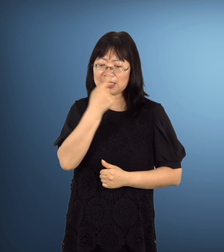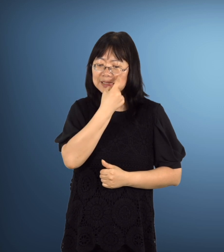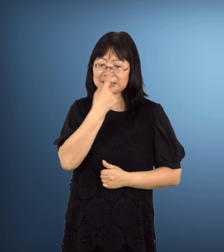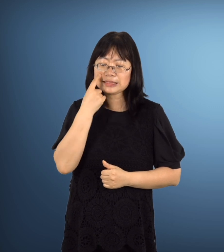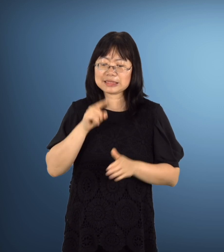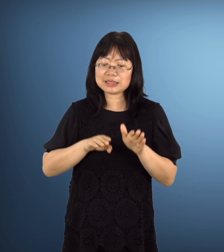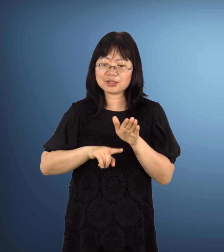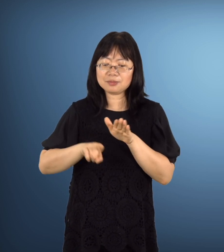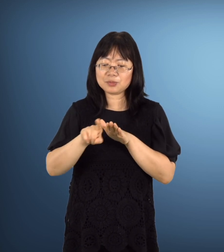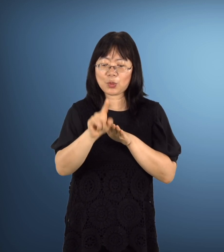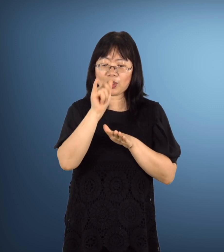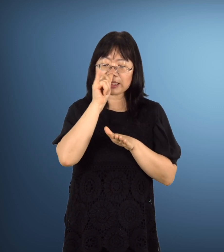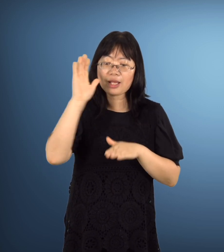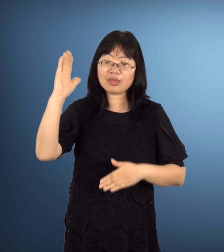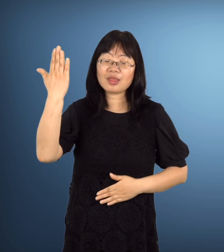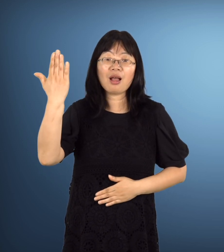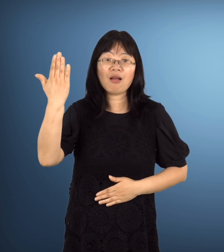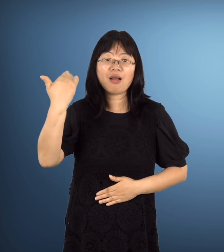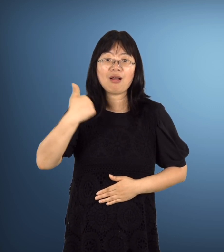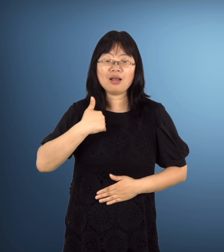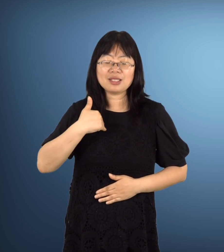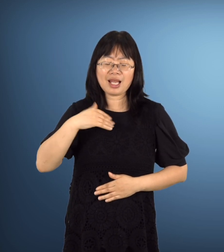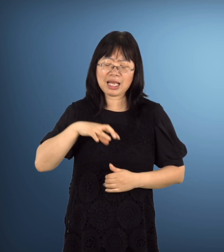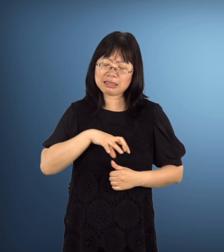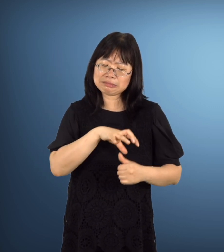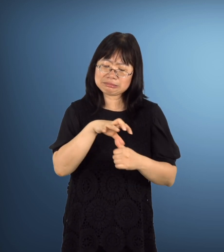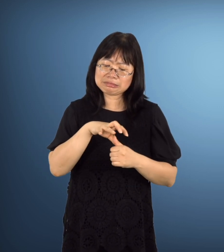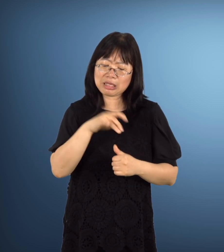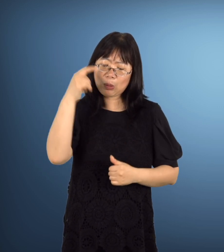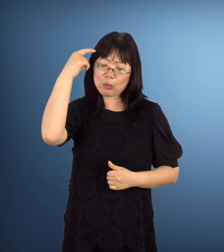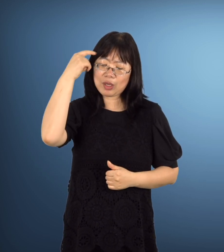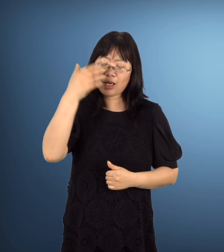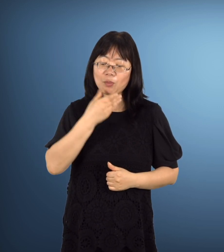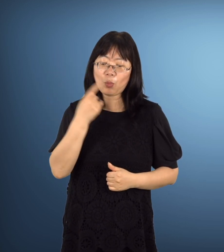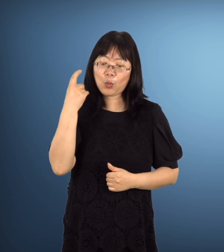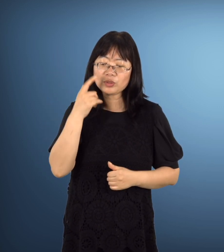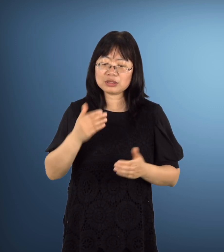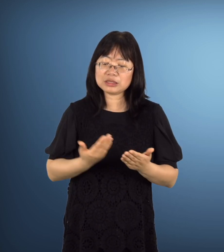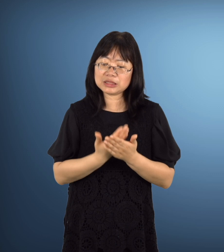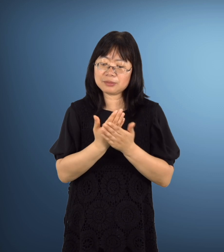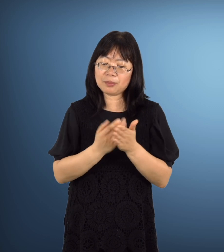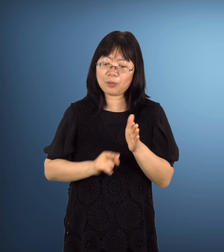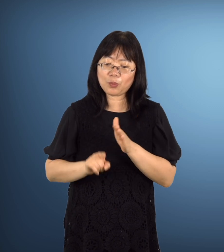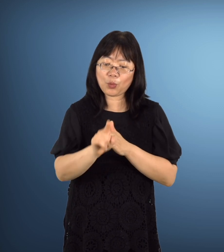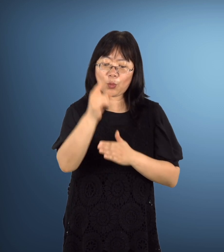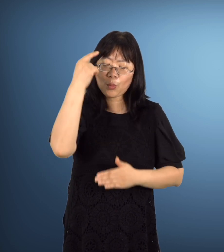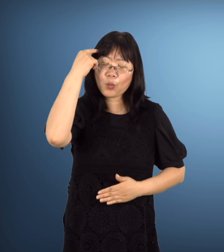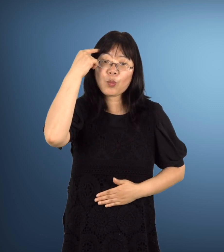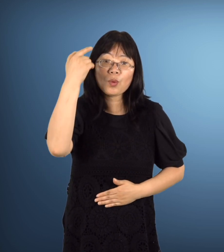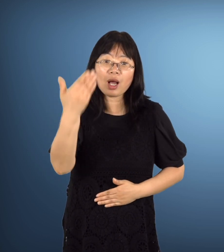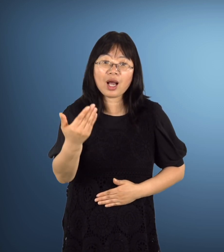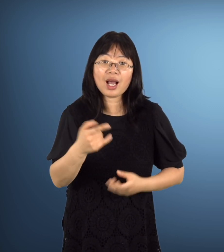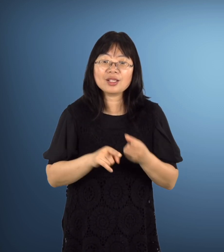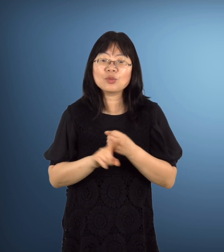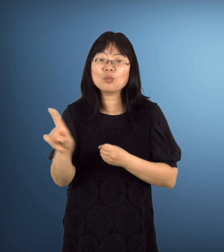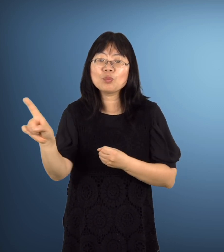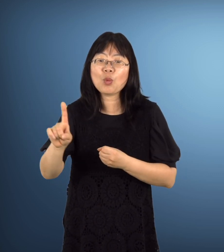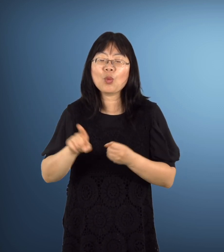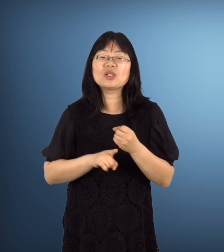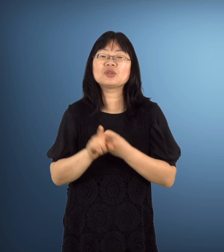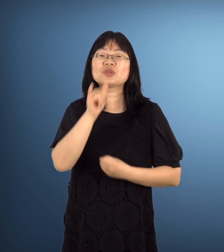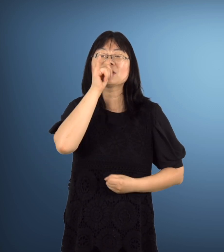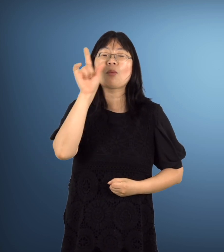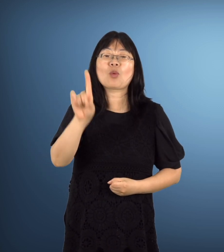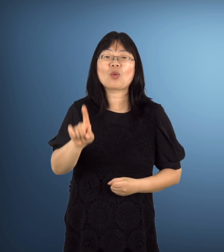진보가 되었다. 아니, 자기 묶임이 왜 복음의 진보가 되었다는 얘기입니까? 이유가